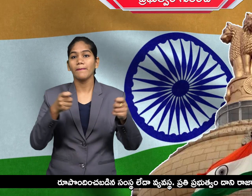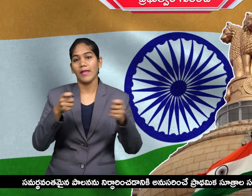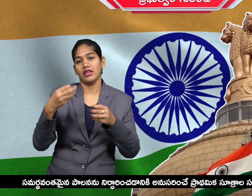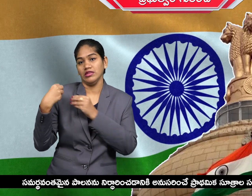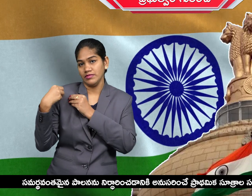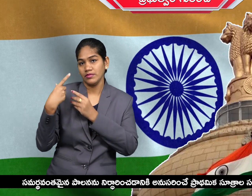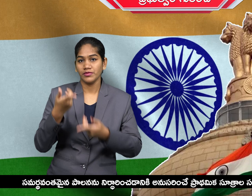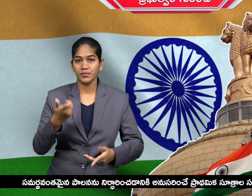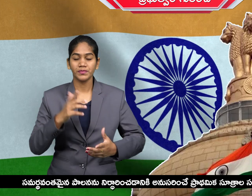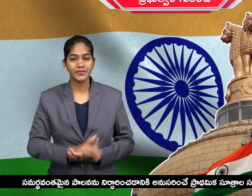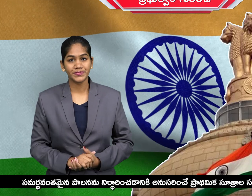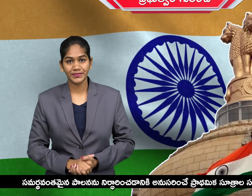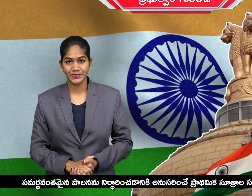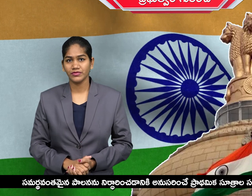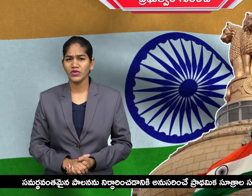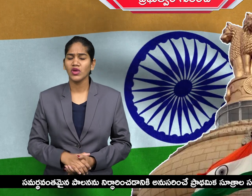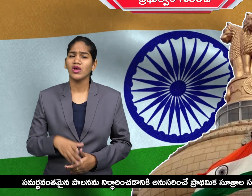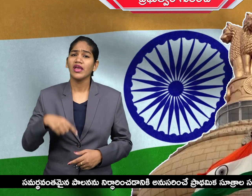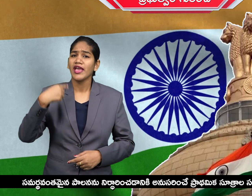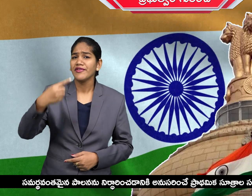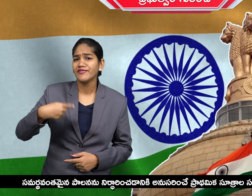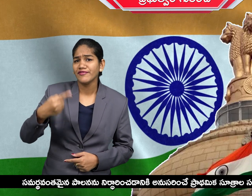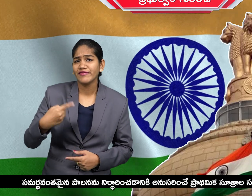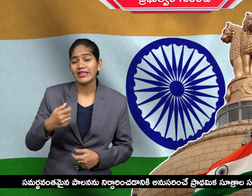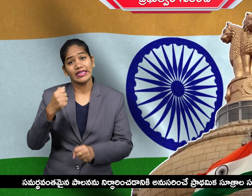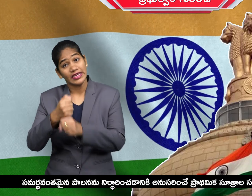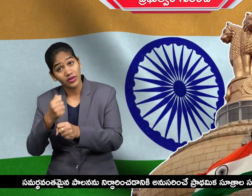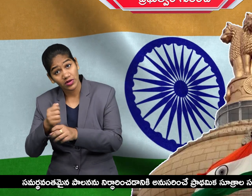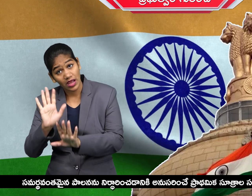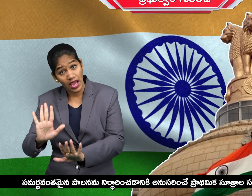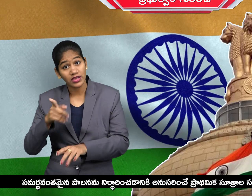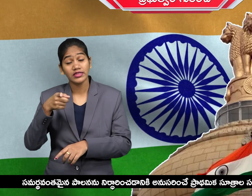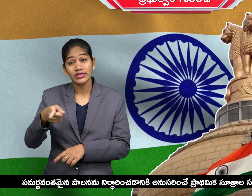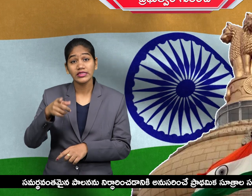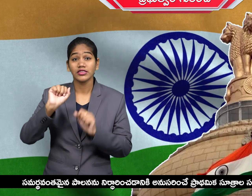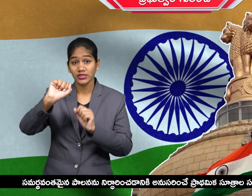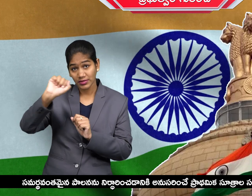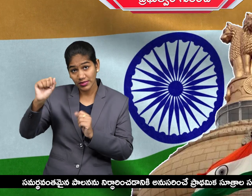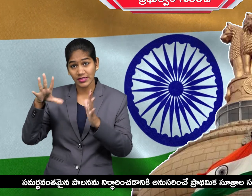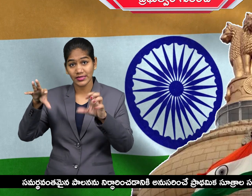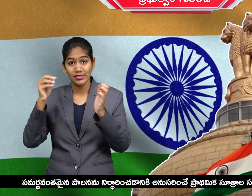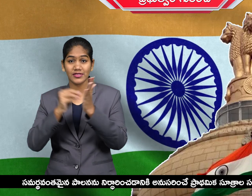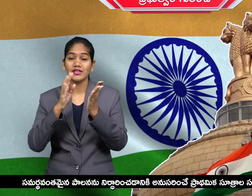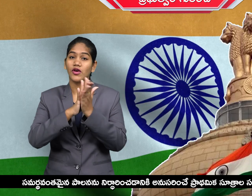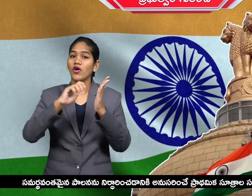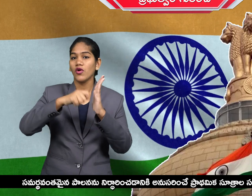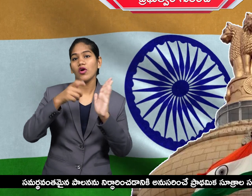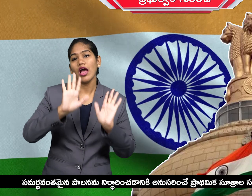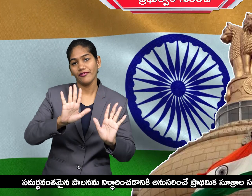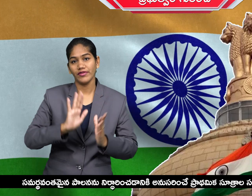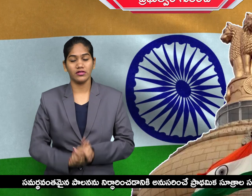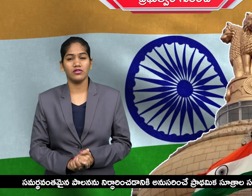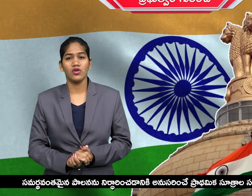లేదా సమర్థవంతమైన పాలనను నిర్ధారించడానికి అనుసరించే ప్రాథమిక సూత్రాల సమితిని కలిగి